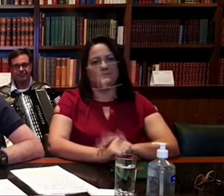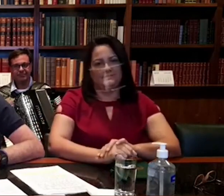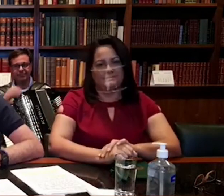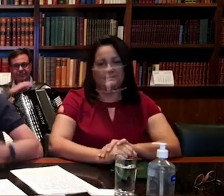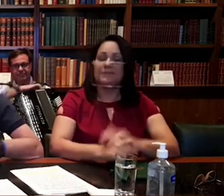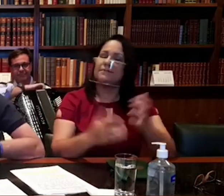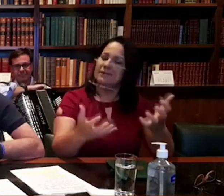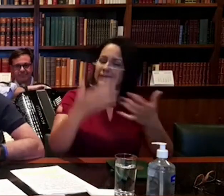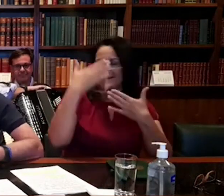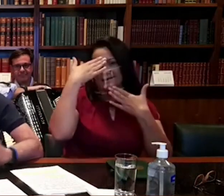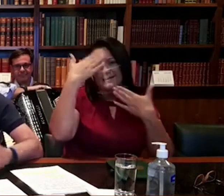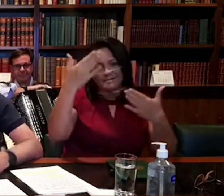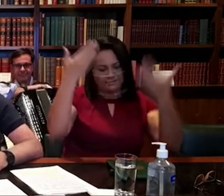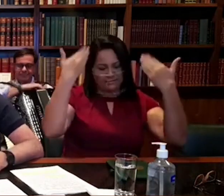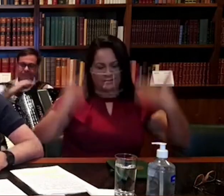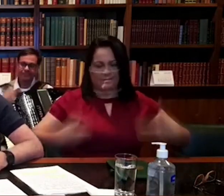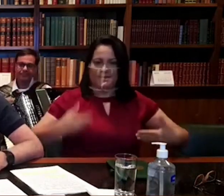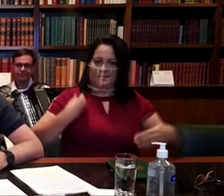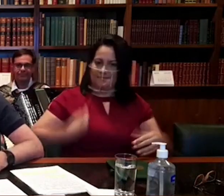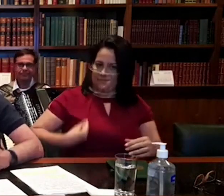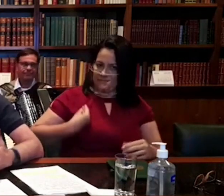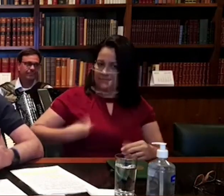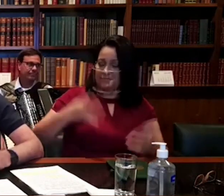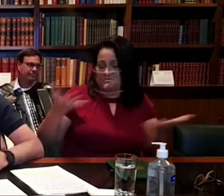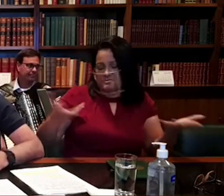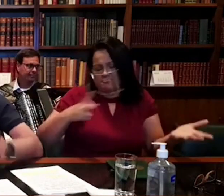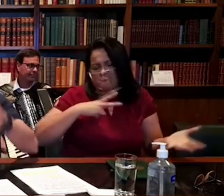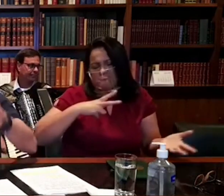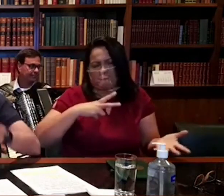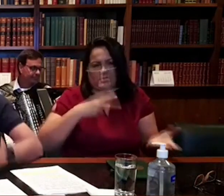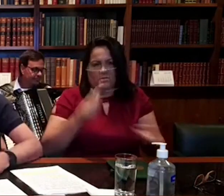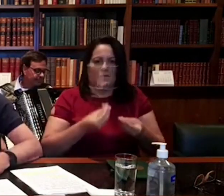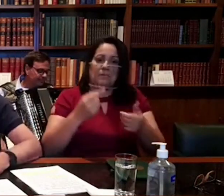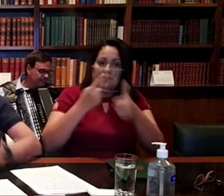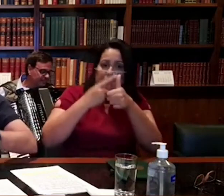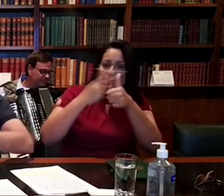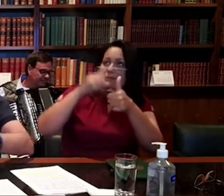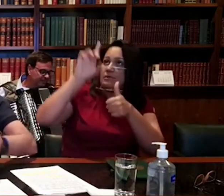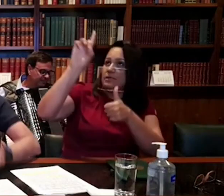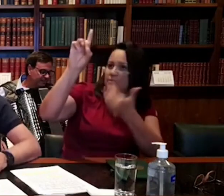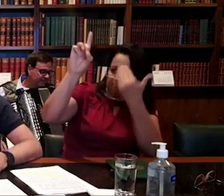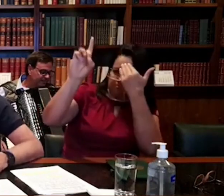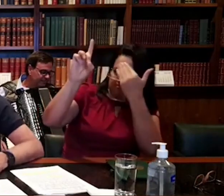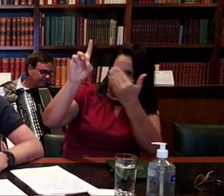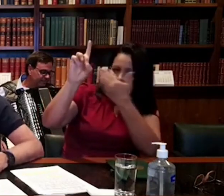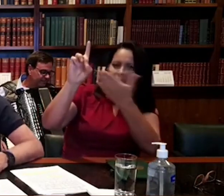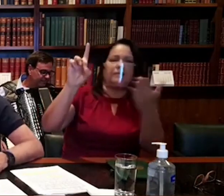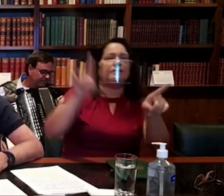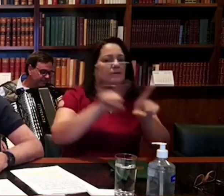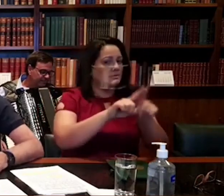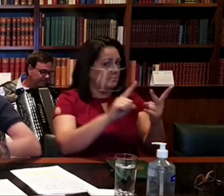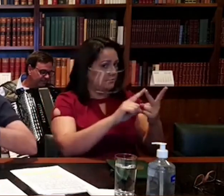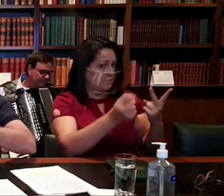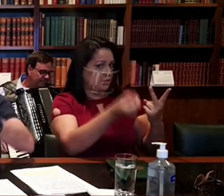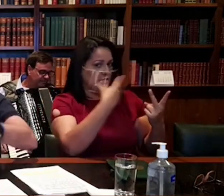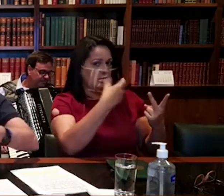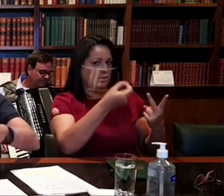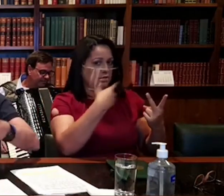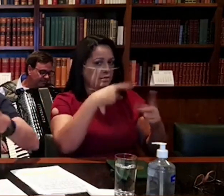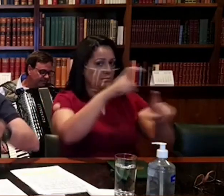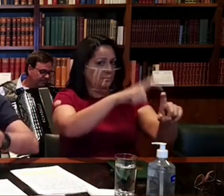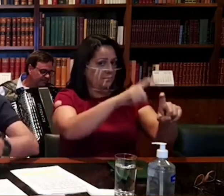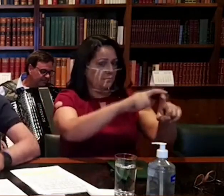E agradeço aí, da minha parte particular, né? Com toda certeza, primeiro a Deus e depois a medicação que me foi dada